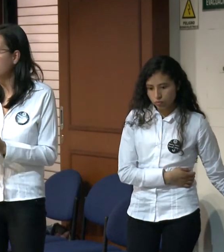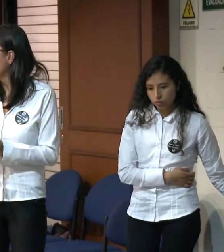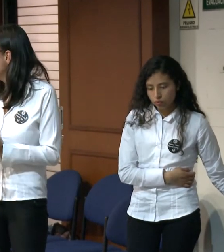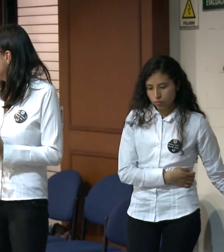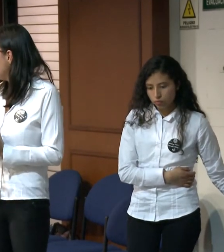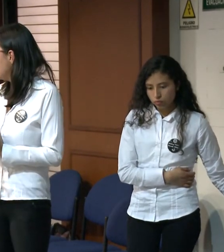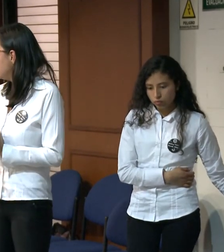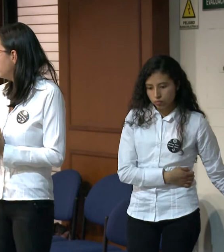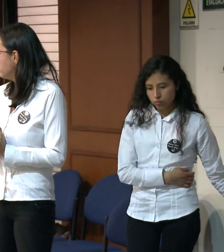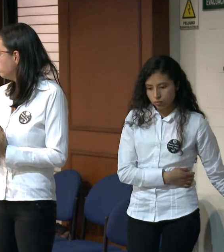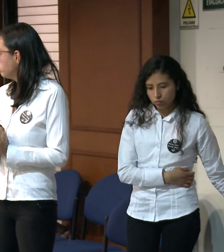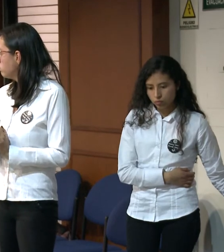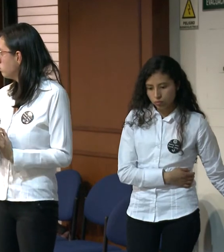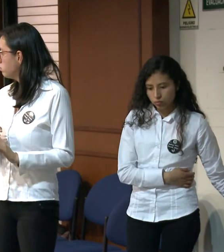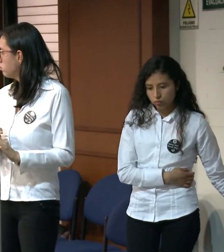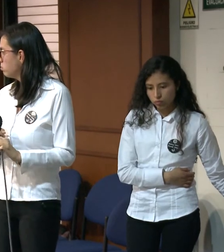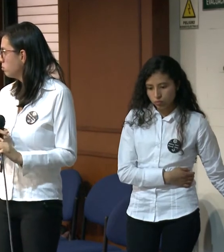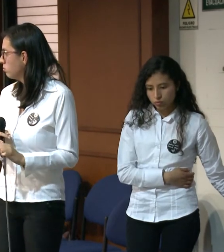trabajo.